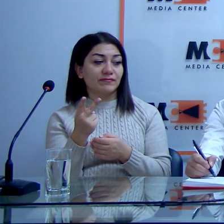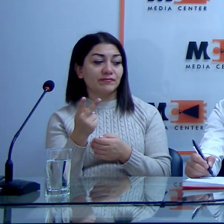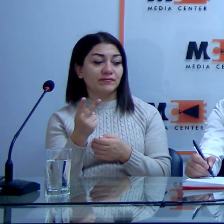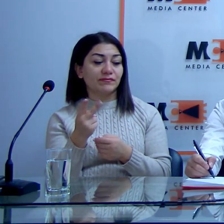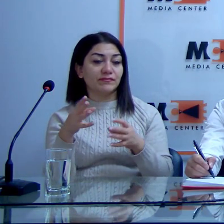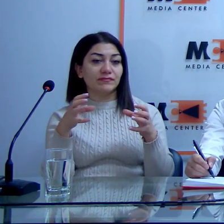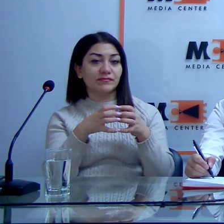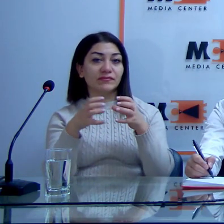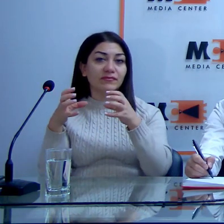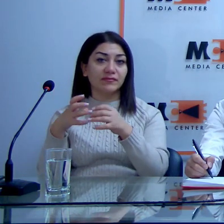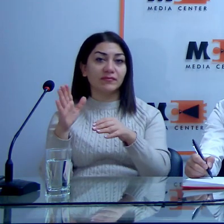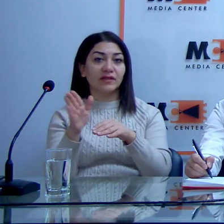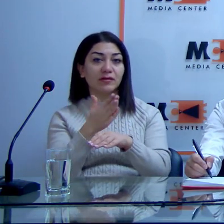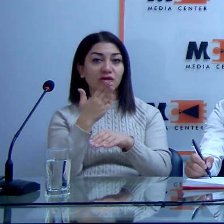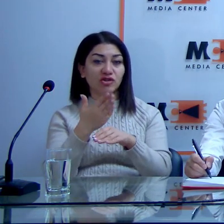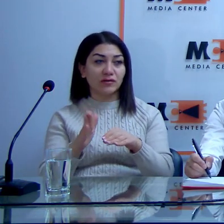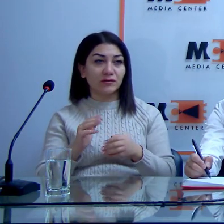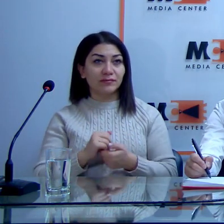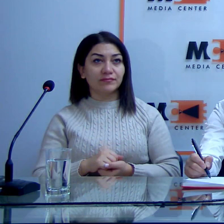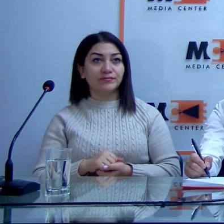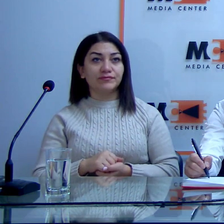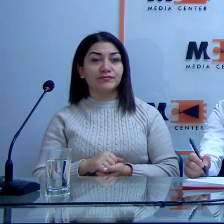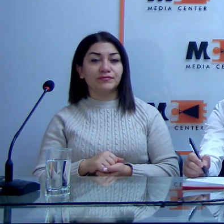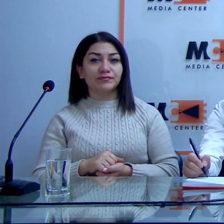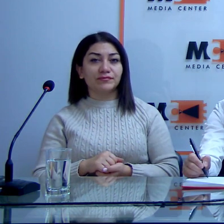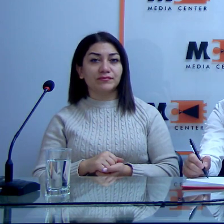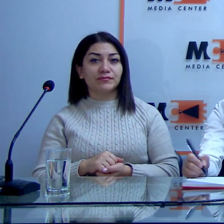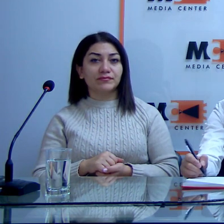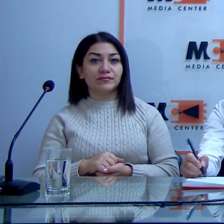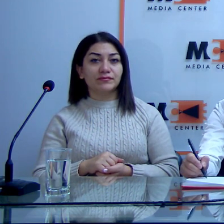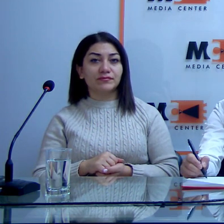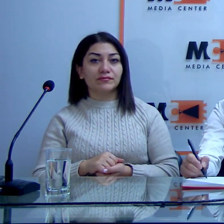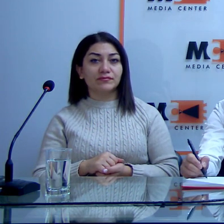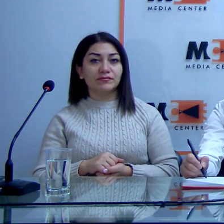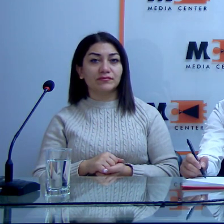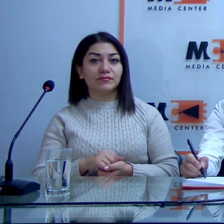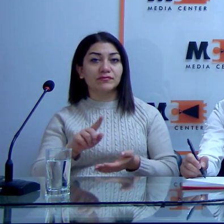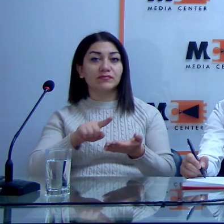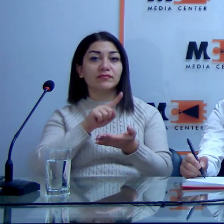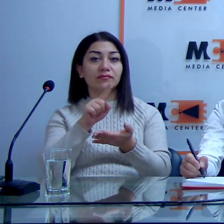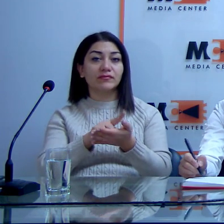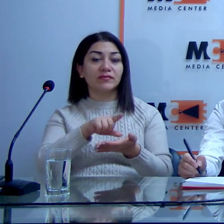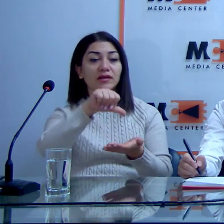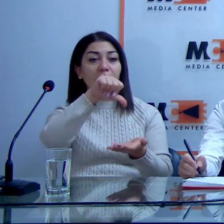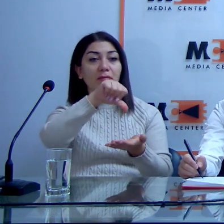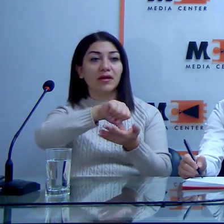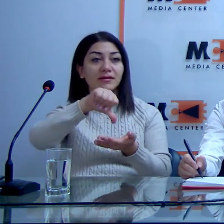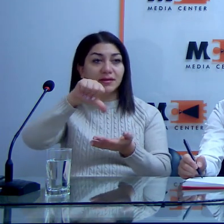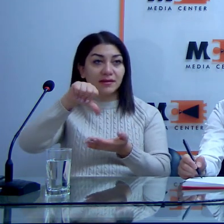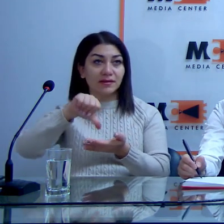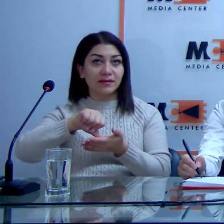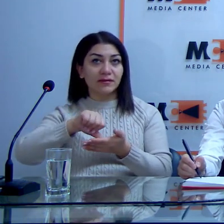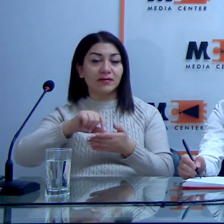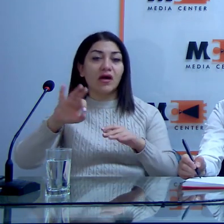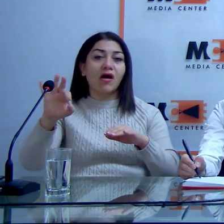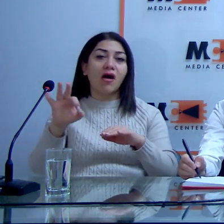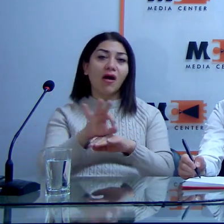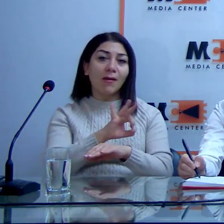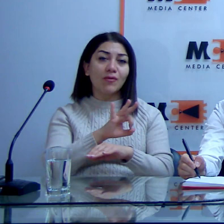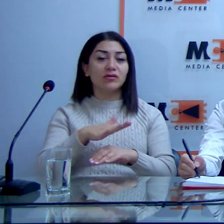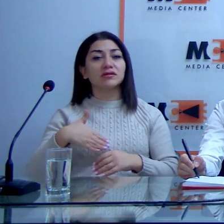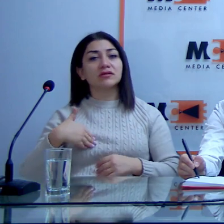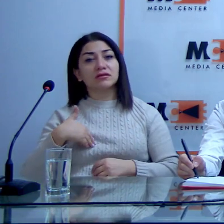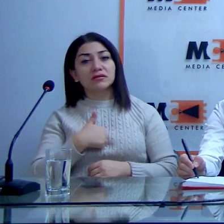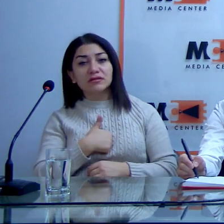վերլուծական խմբի ենք բաժանել։ Ինչ վերաբերում է հարցման մասնակիցների ամուսնական